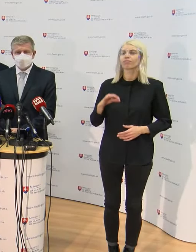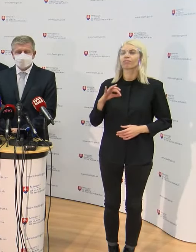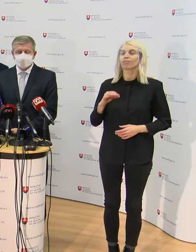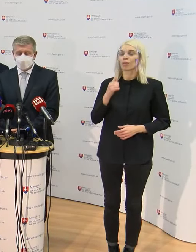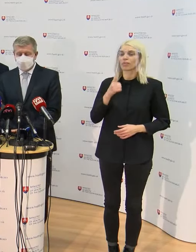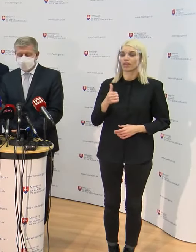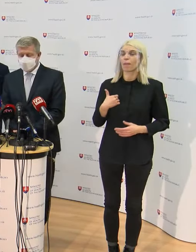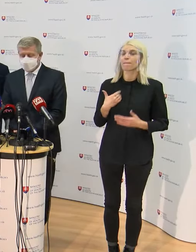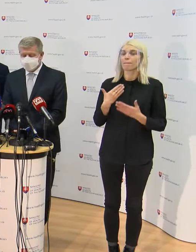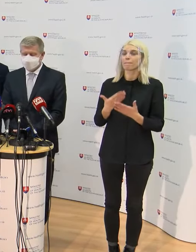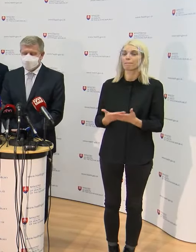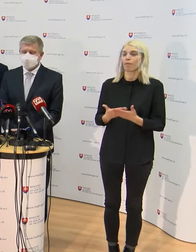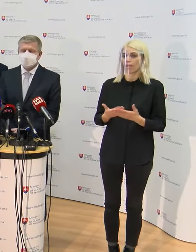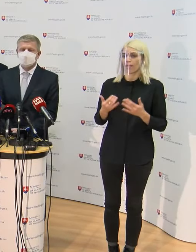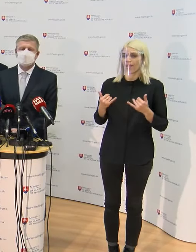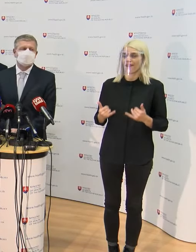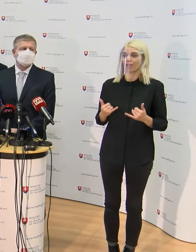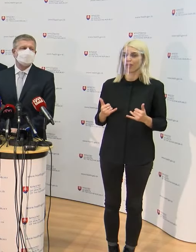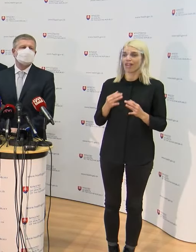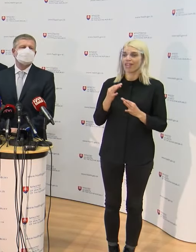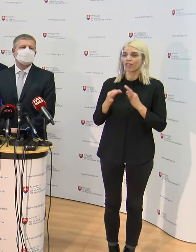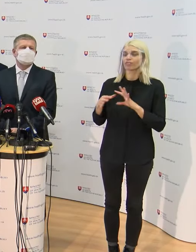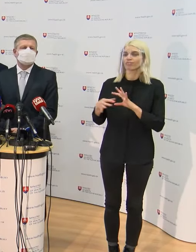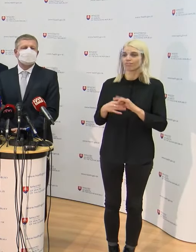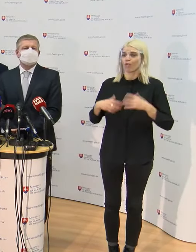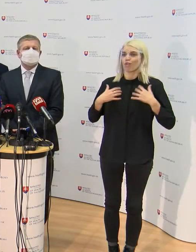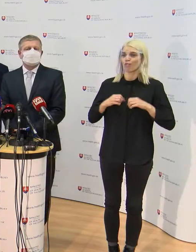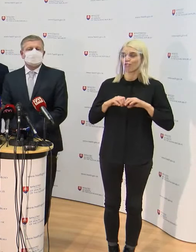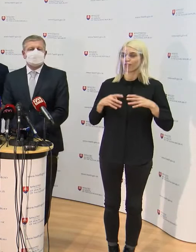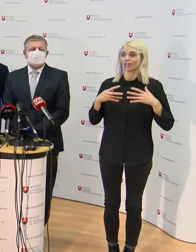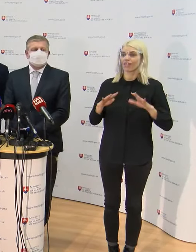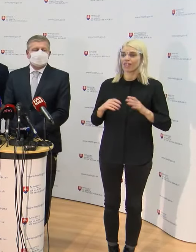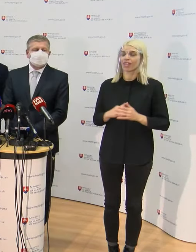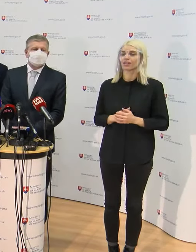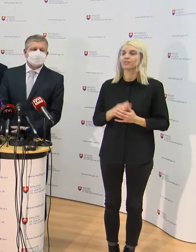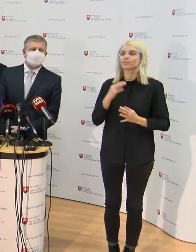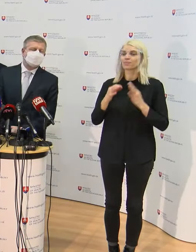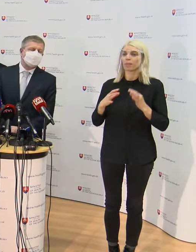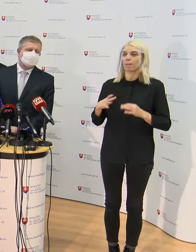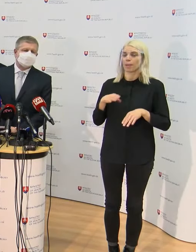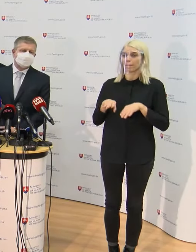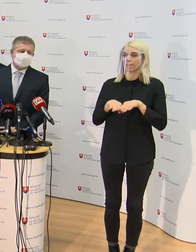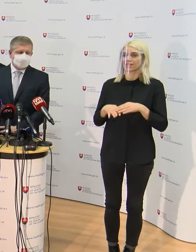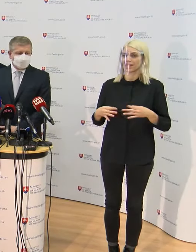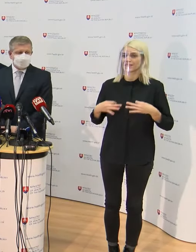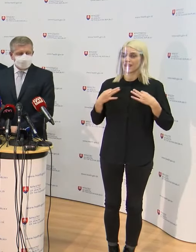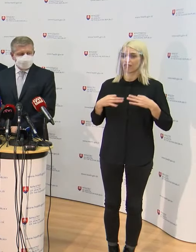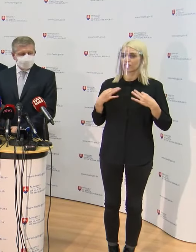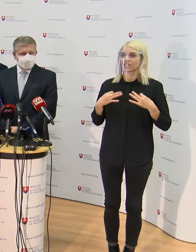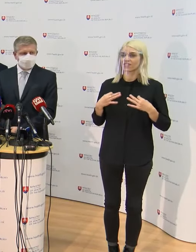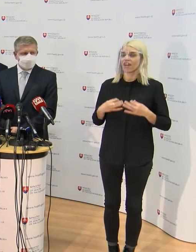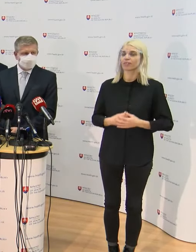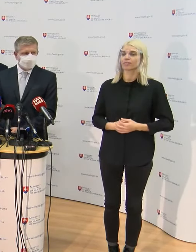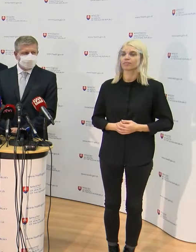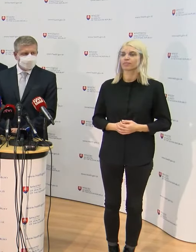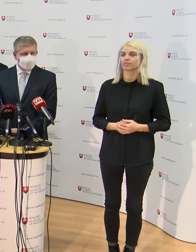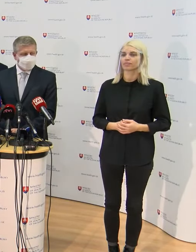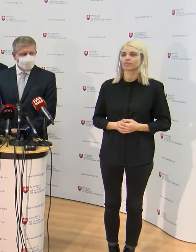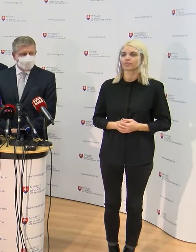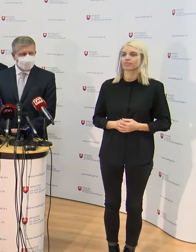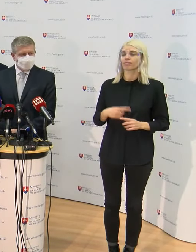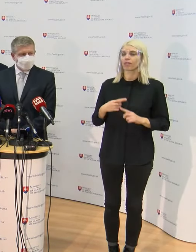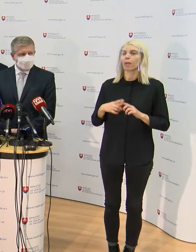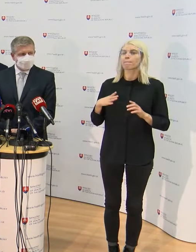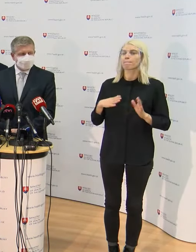Dobrý deň, ponúkame vám aktuálne informácie v súvislosti s COVID-19. Informovať budú Vladimír Lengvarský, minister zdravotníctva Slovenskej republiky